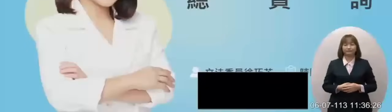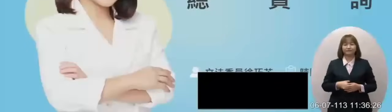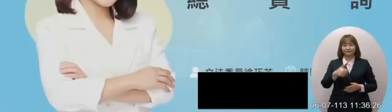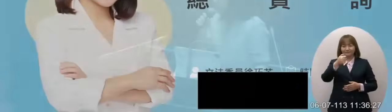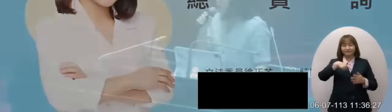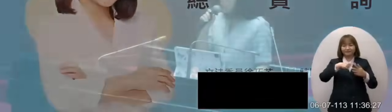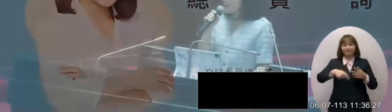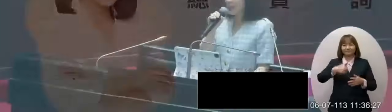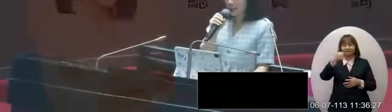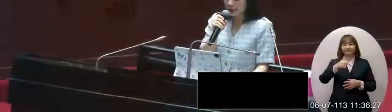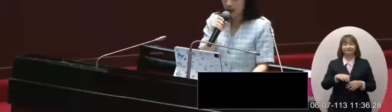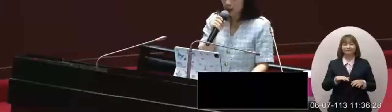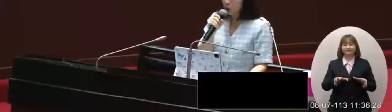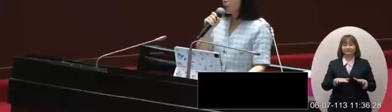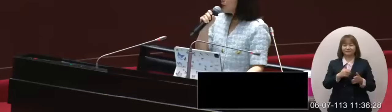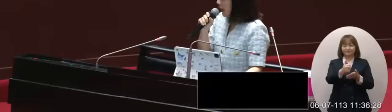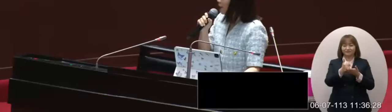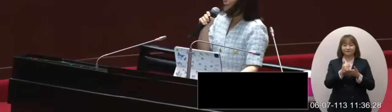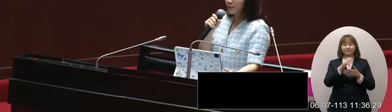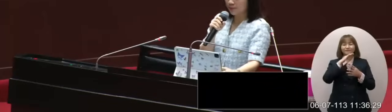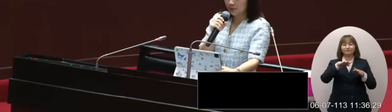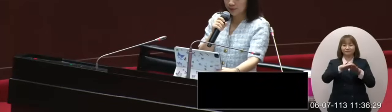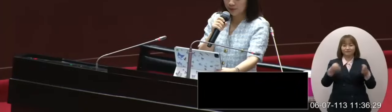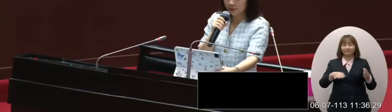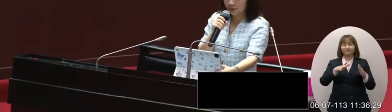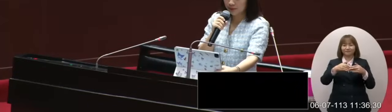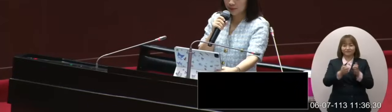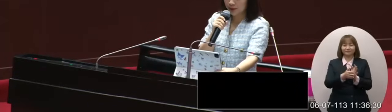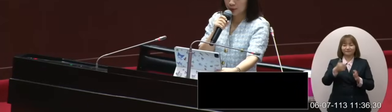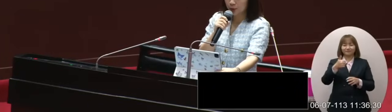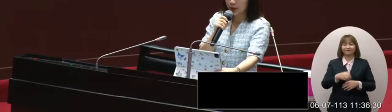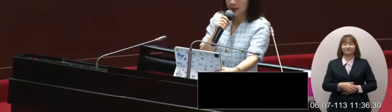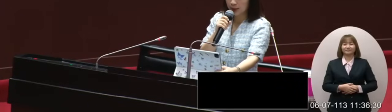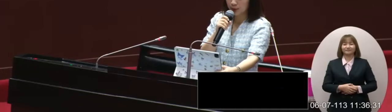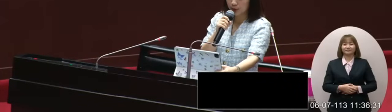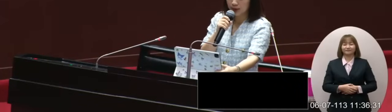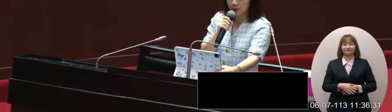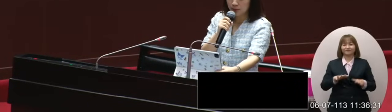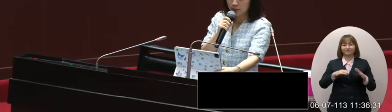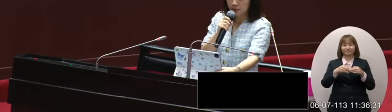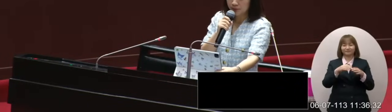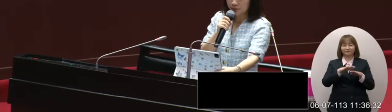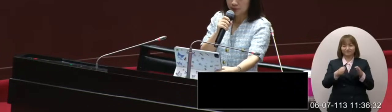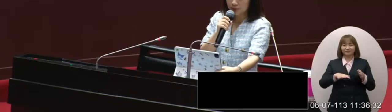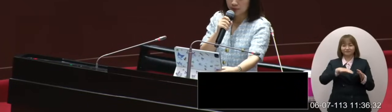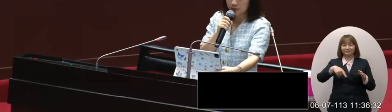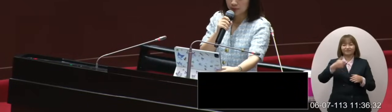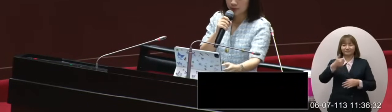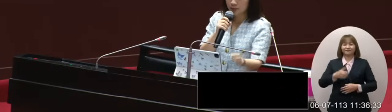谢谢院长。那我们想请卓部长。 再请卓院长备询。 卓院长，对不起。